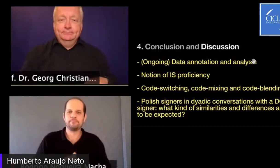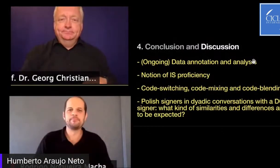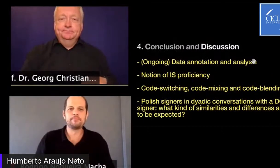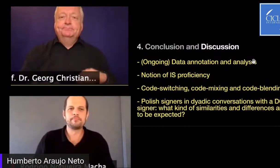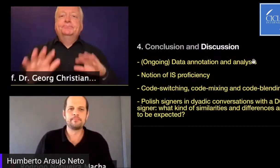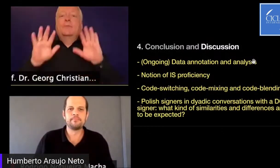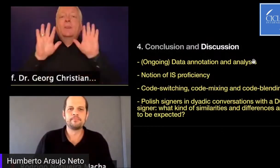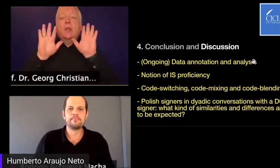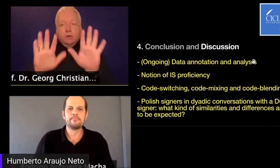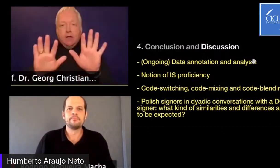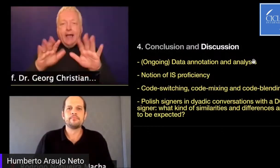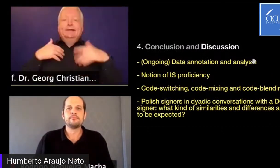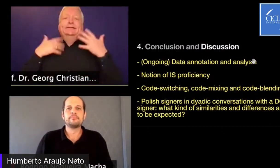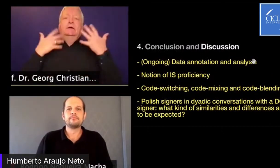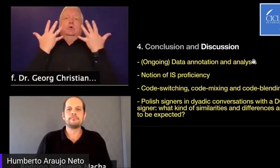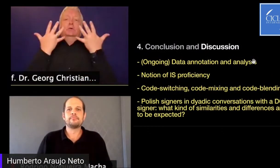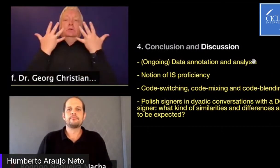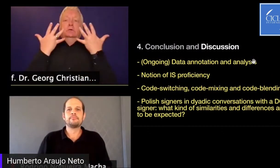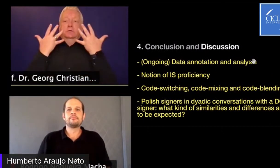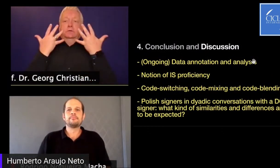né?